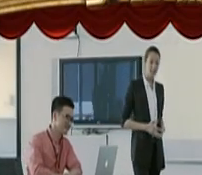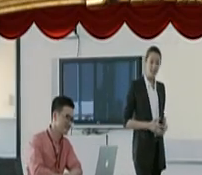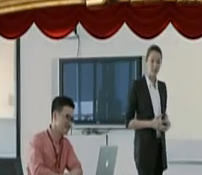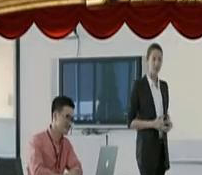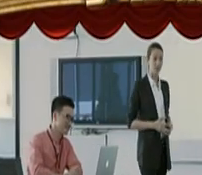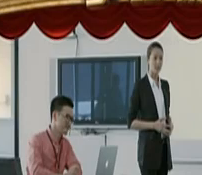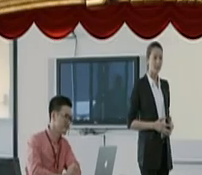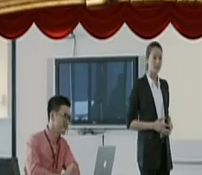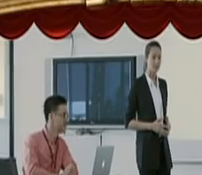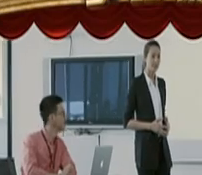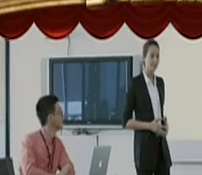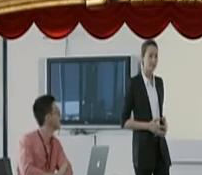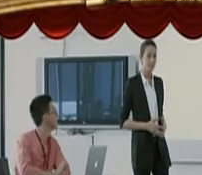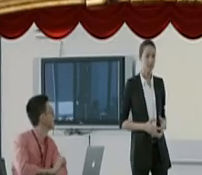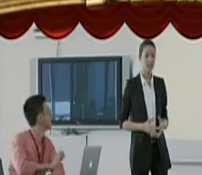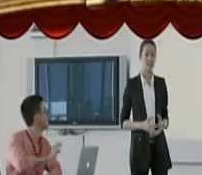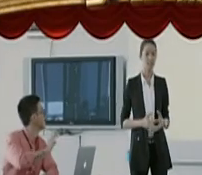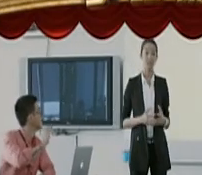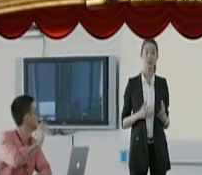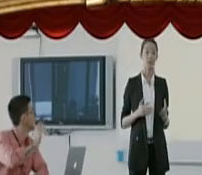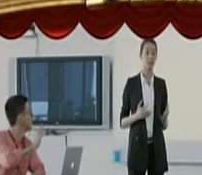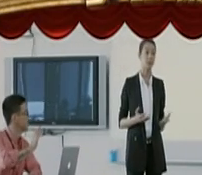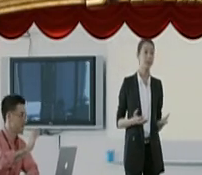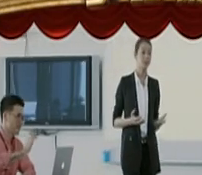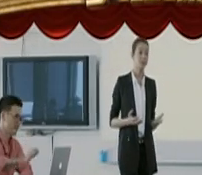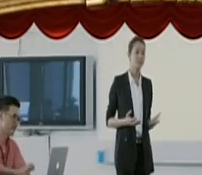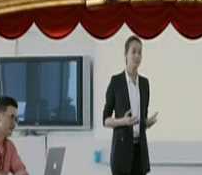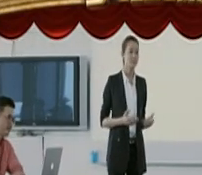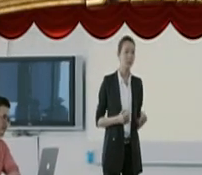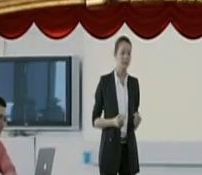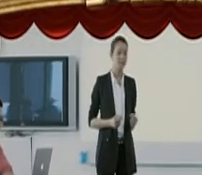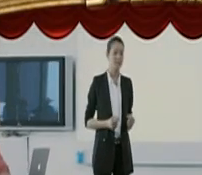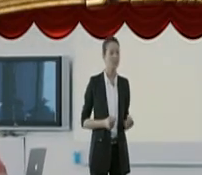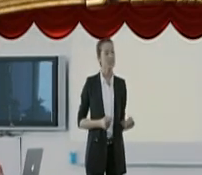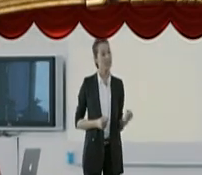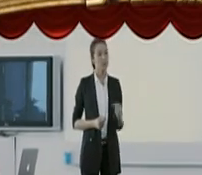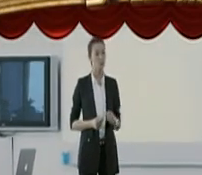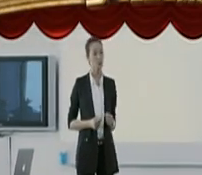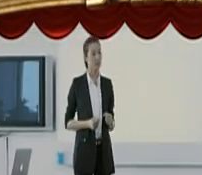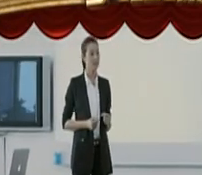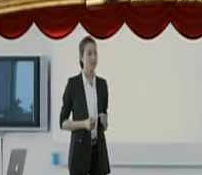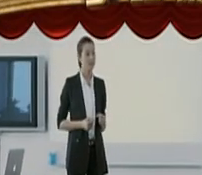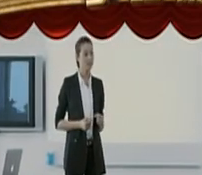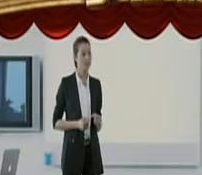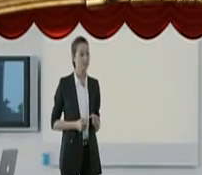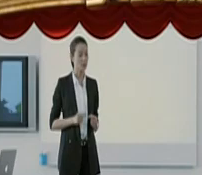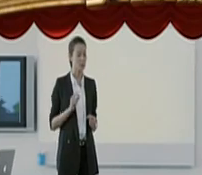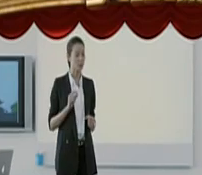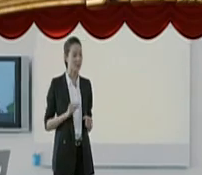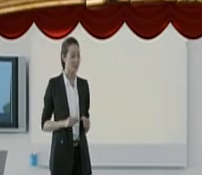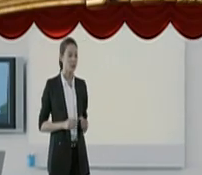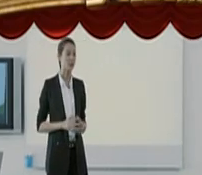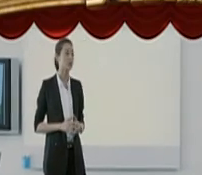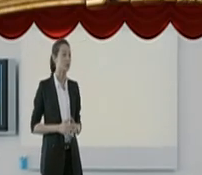Kella 的人而言， Kella 代表着什么？又怎么样可以吸引那个族群的人？这就是我们这一季 Renew 的重